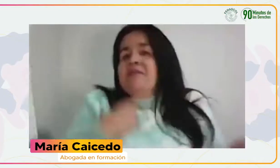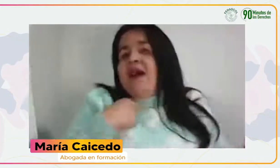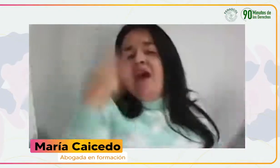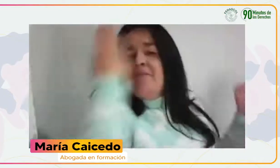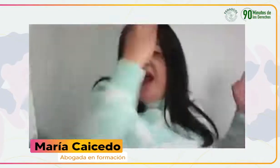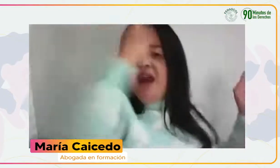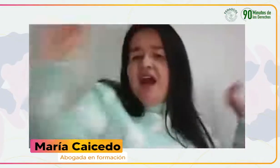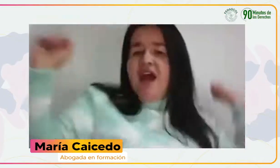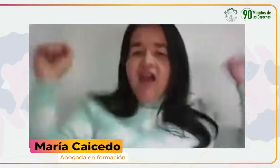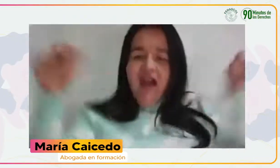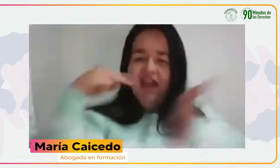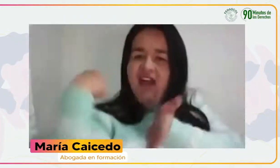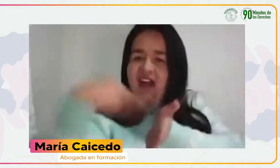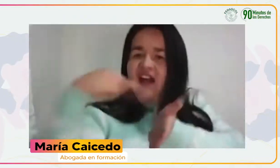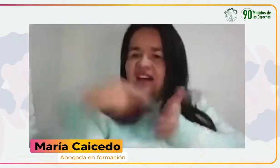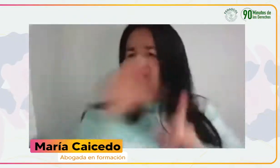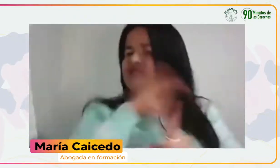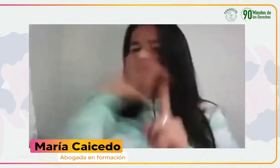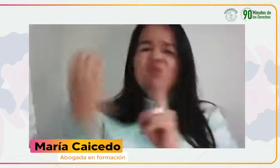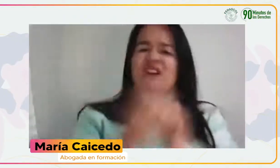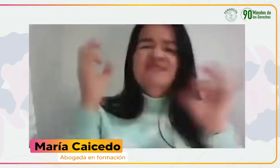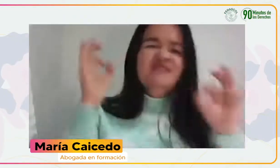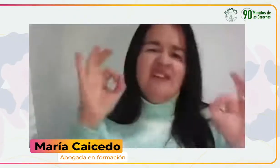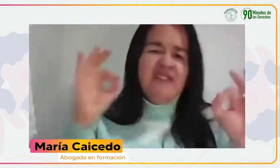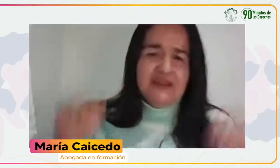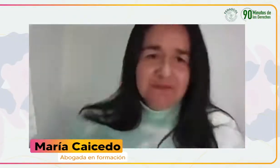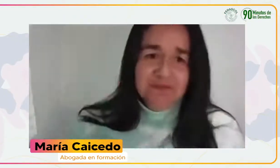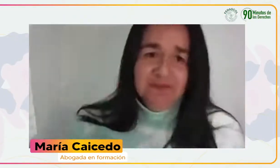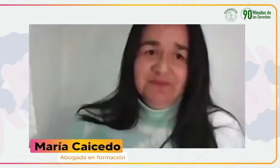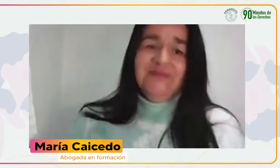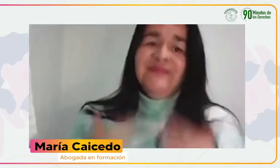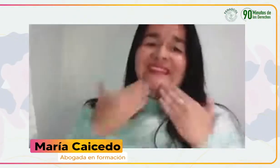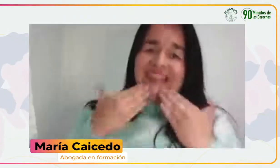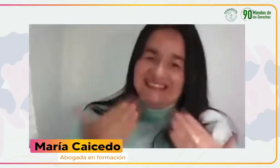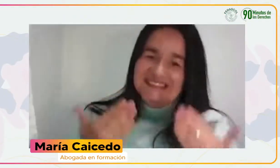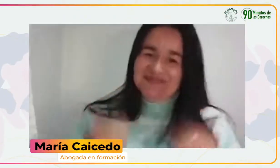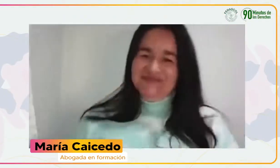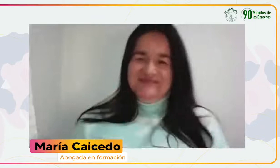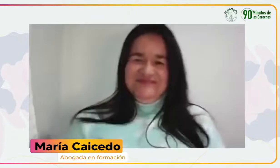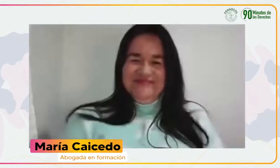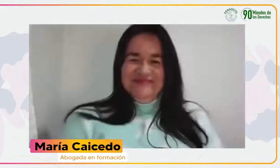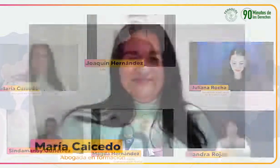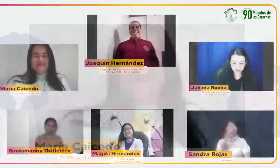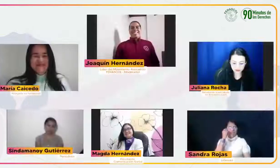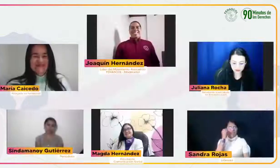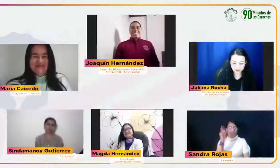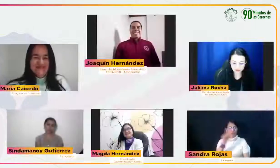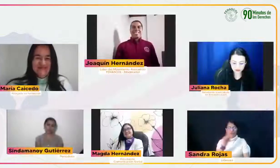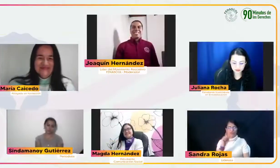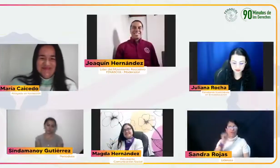dichosa de que todas las mujeres podamos encontrarnos allá y rumbear y sería maravilloso. Muchas gracias.